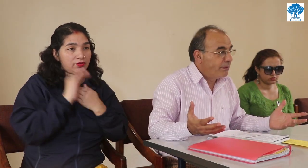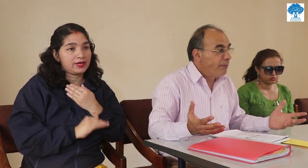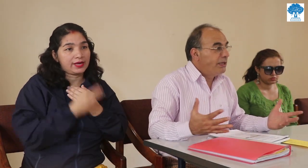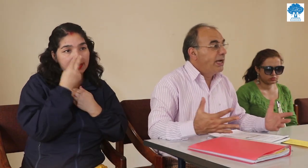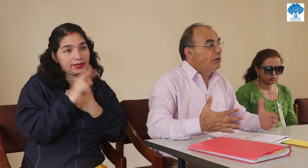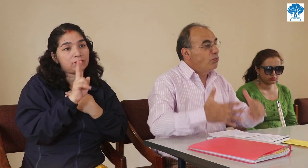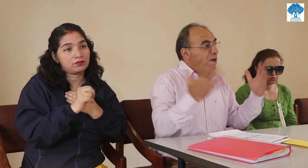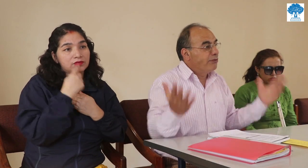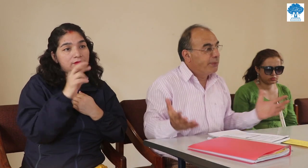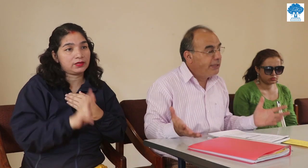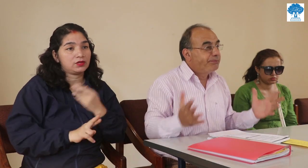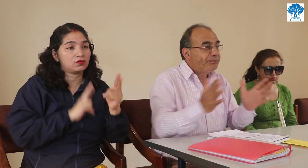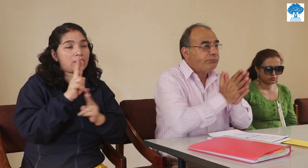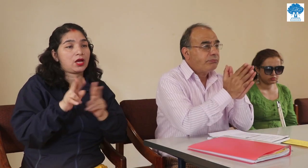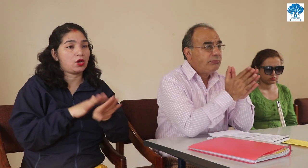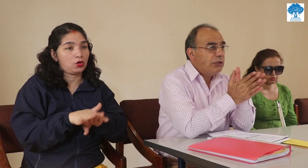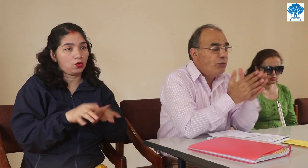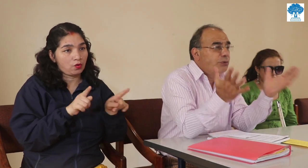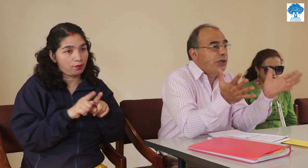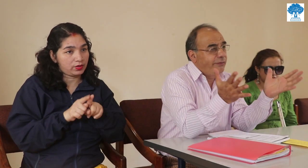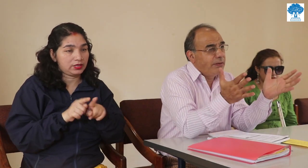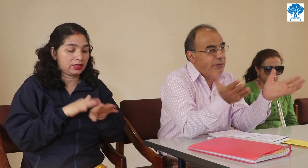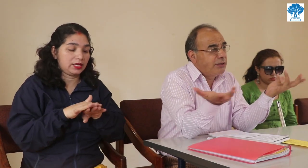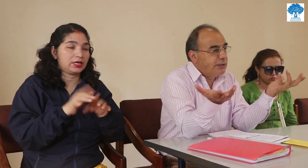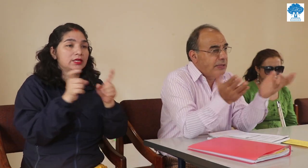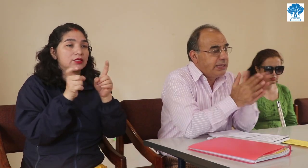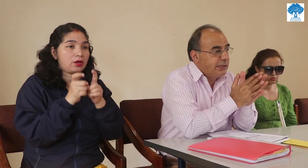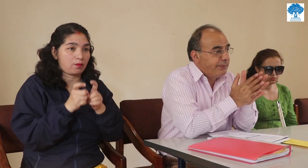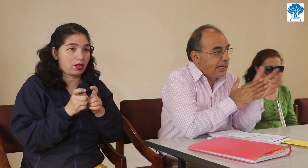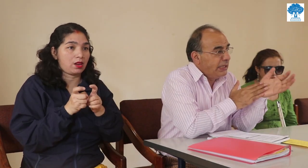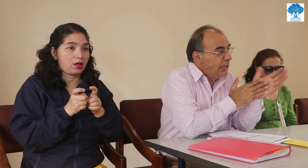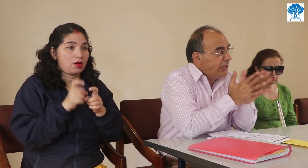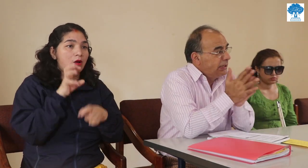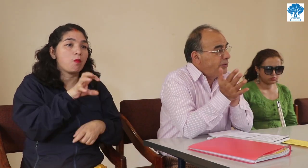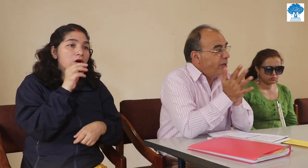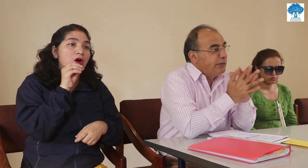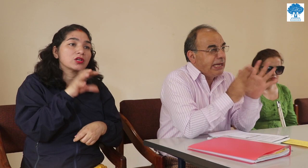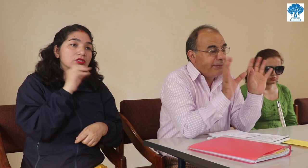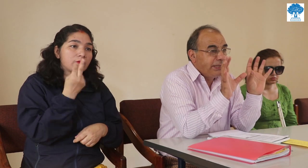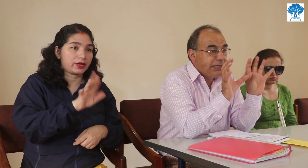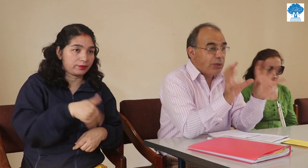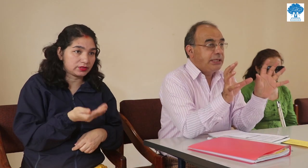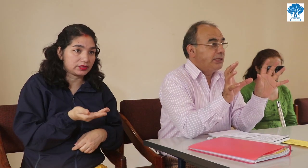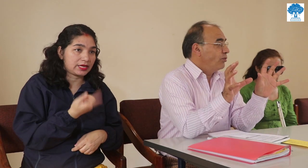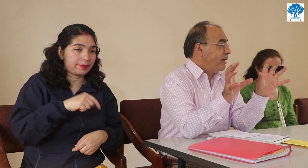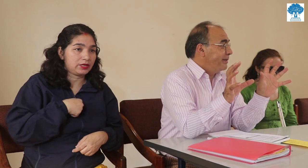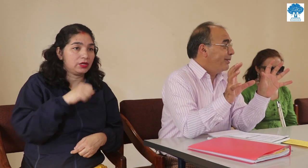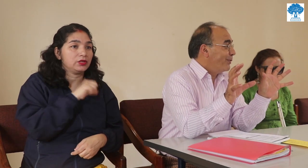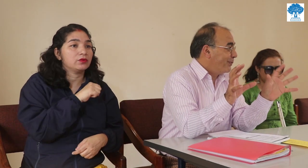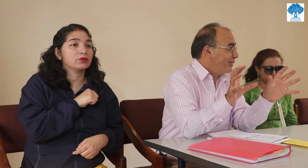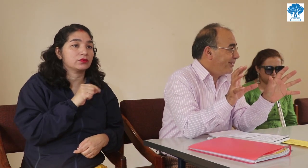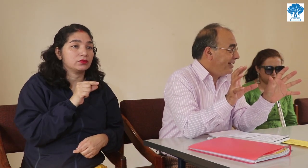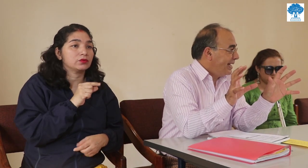हेर्नुपर्छ भन्ने खालको कुराहरू पनि थुप्रो छलफल बहस आइसके पछाडि, त्यसो भए अब चाहिँ हामीले सेक्सुअलिटिजको कुरा